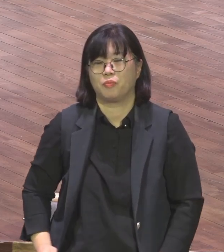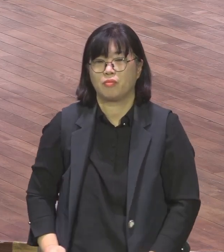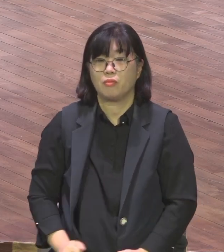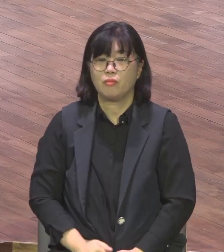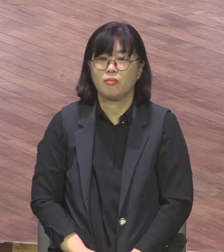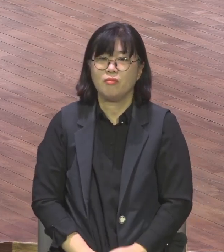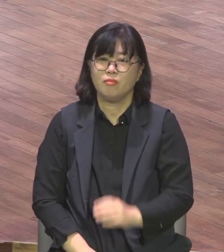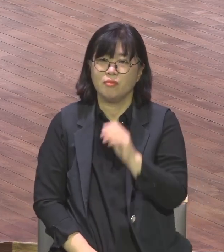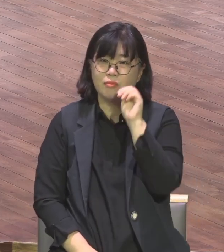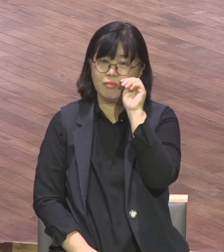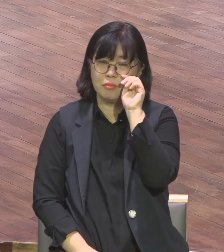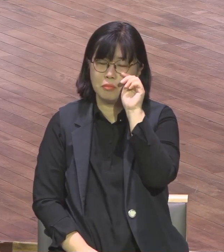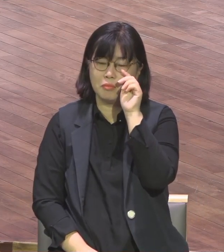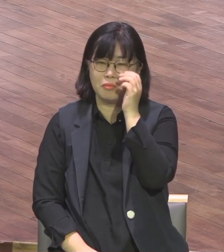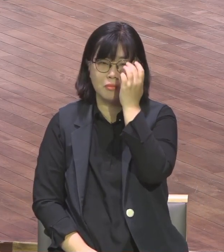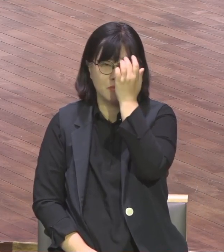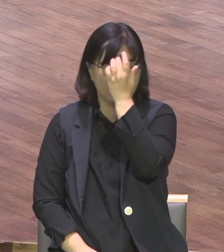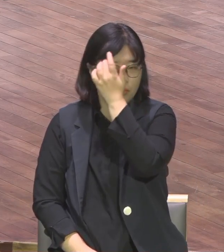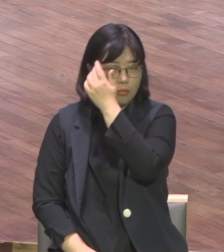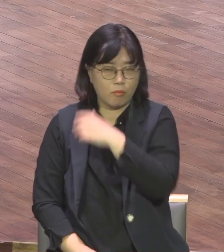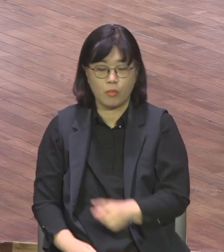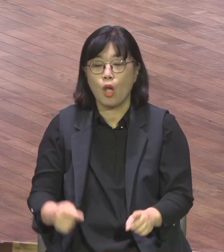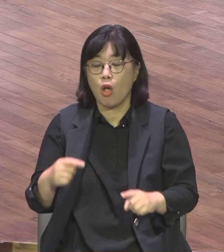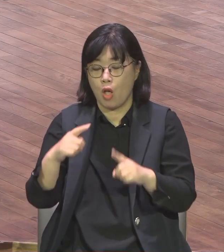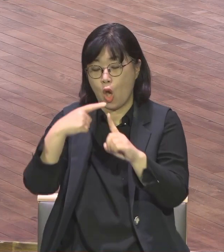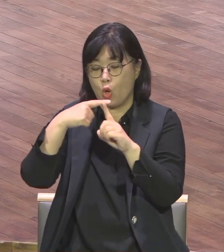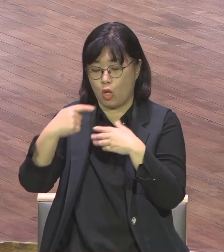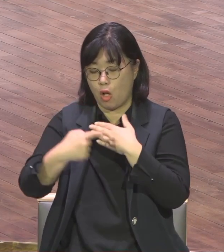거죠. 교회는 다니는데